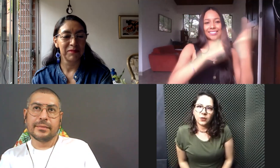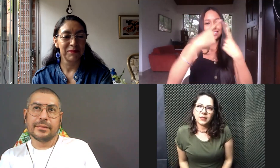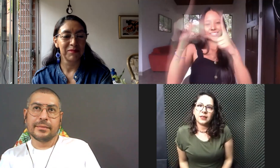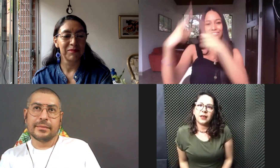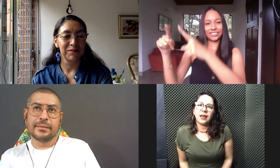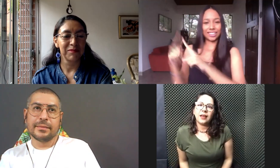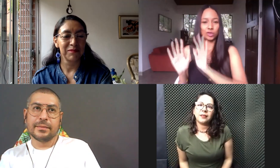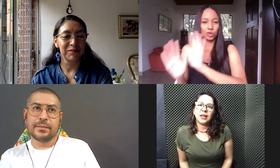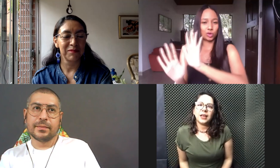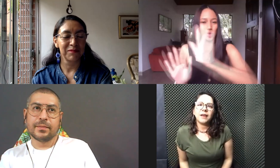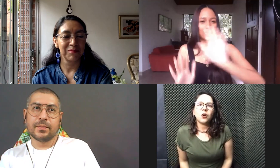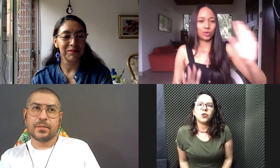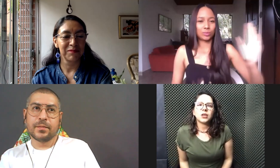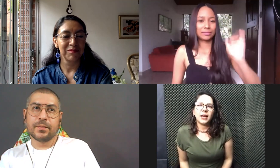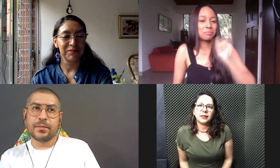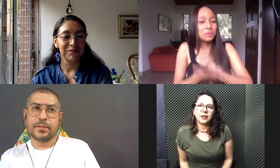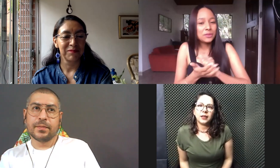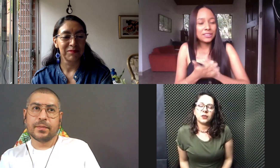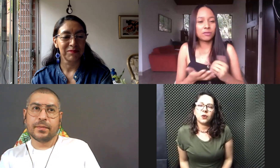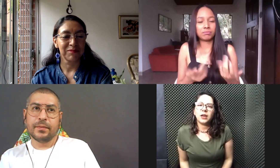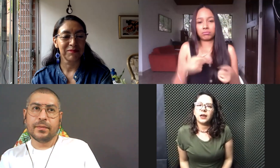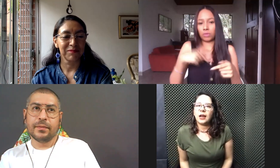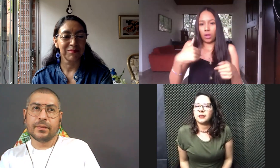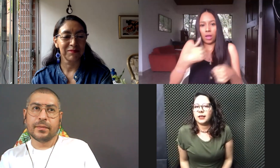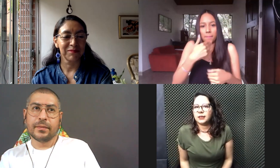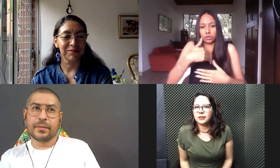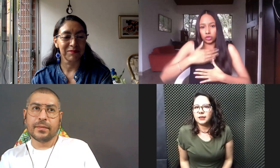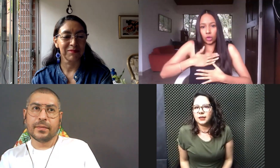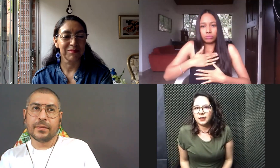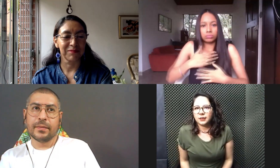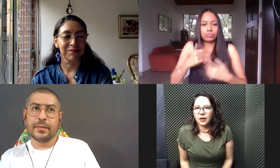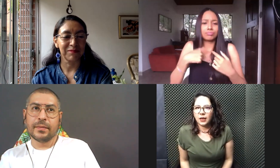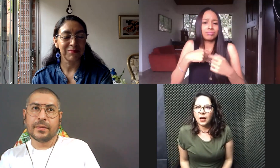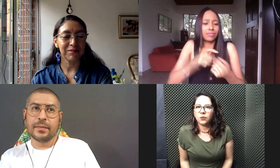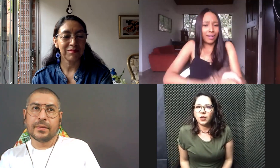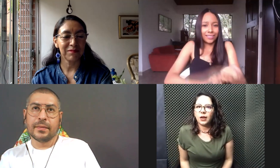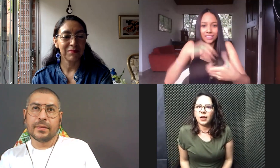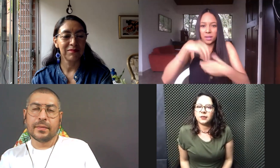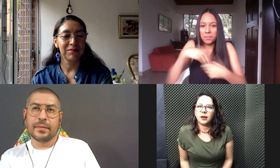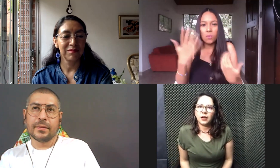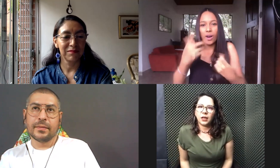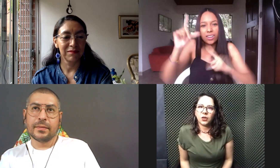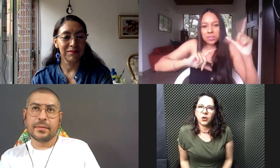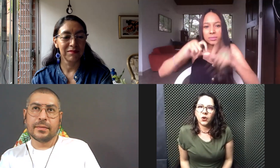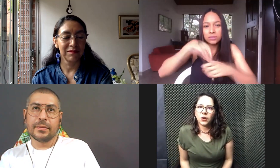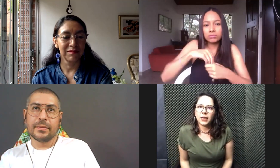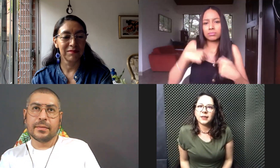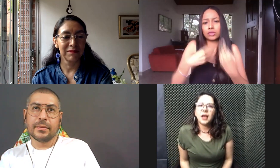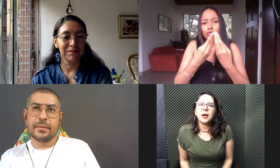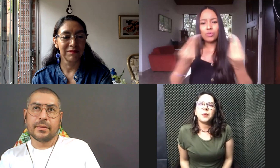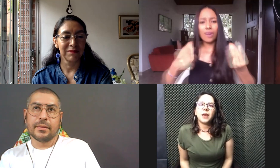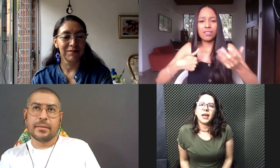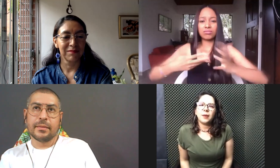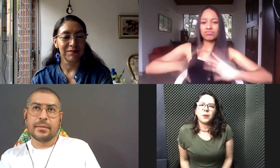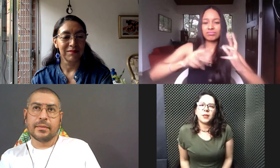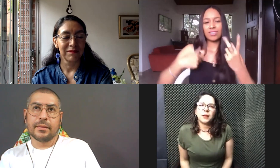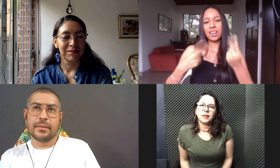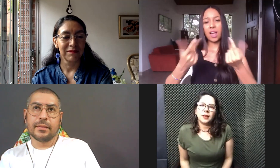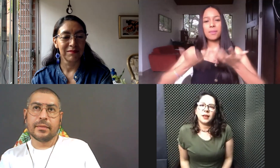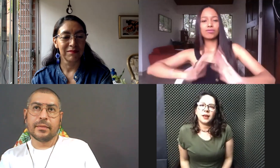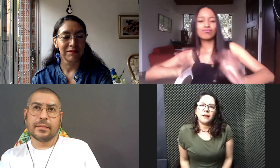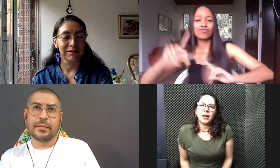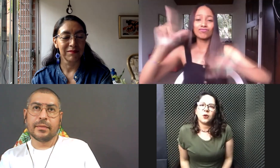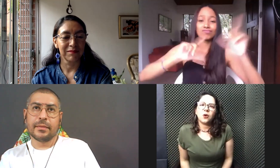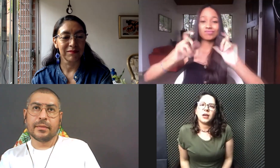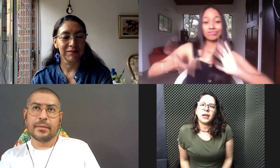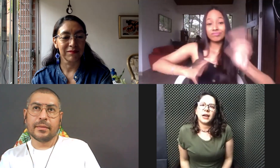seño. Tiene que ver con los caracteres, con las características que se dan en cada una de las regiones. Por ejemplo, también tiene